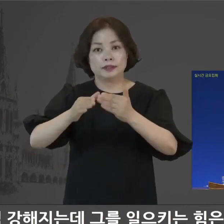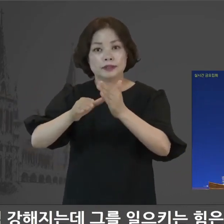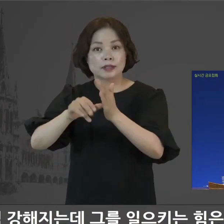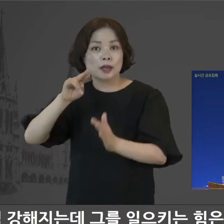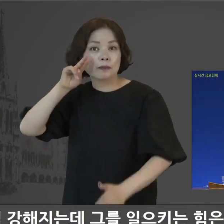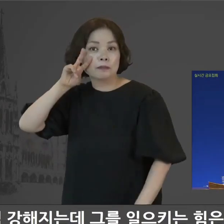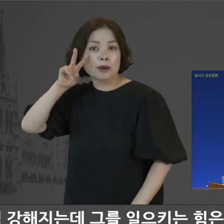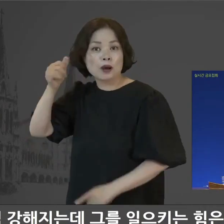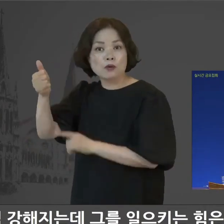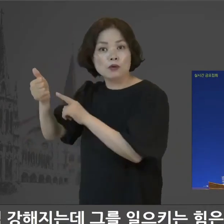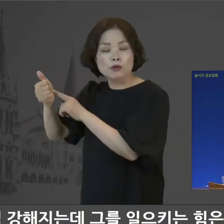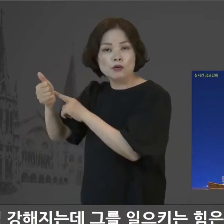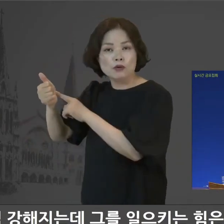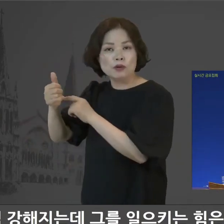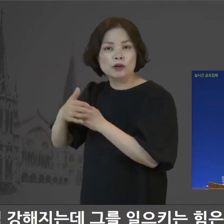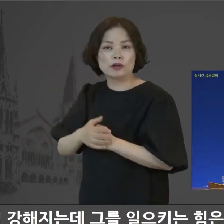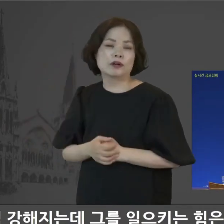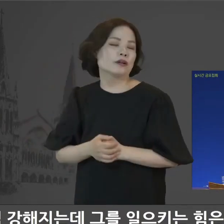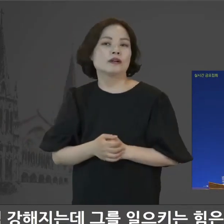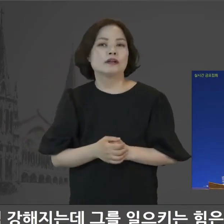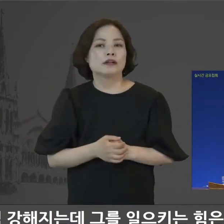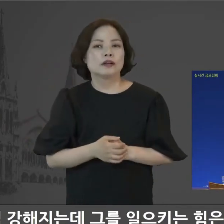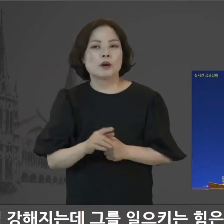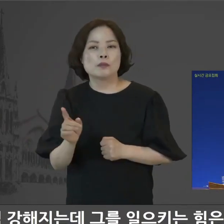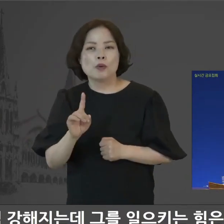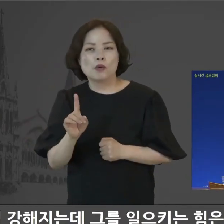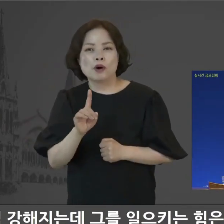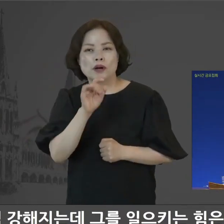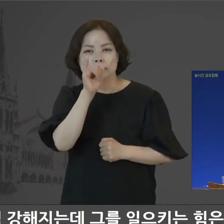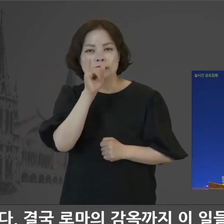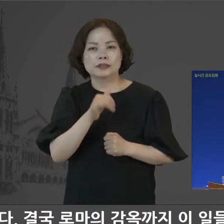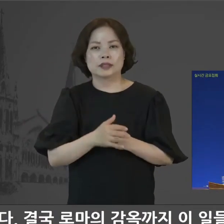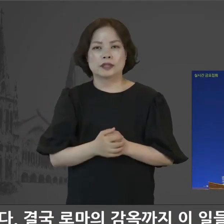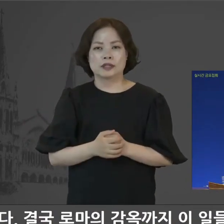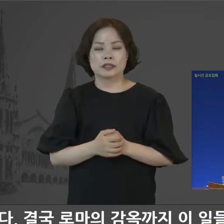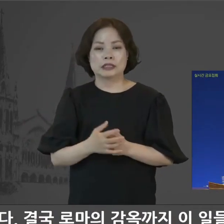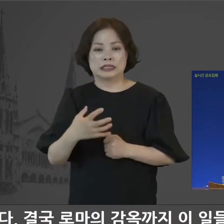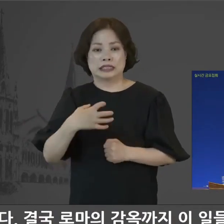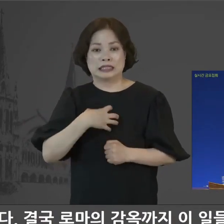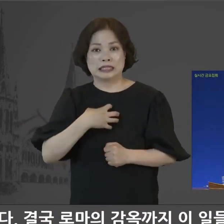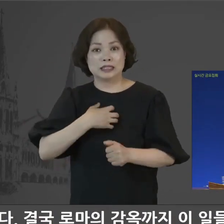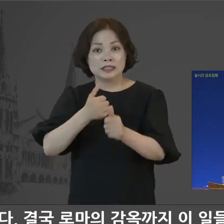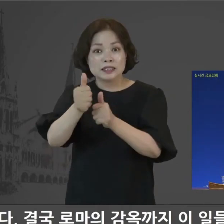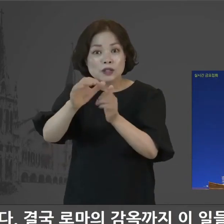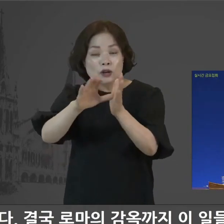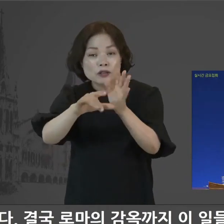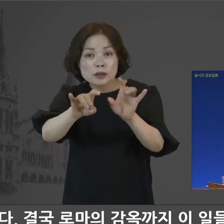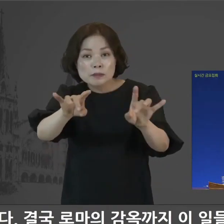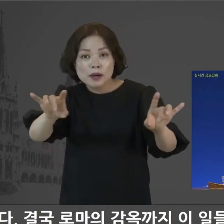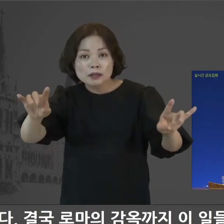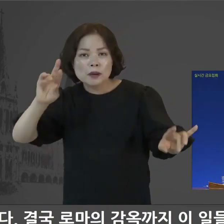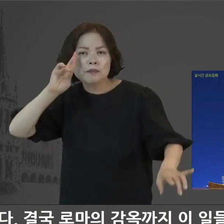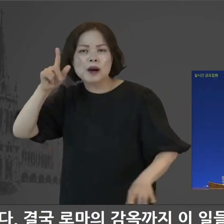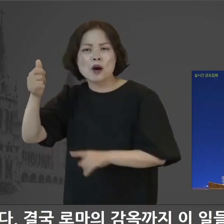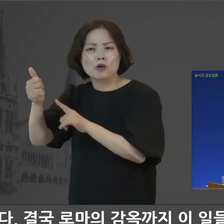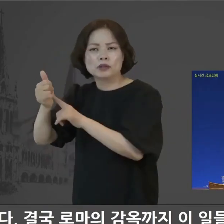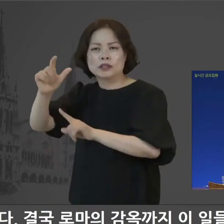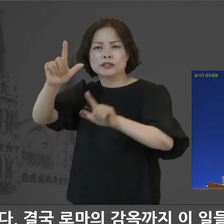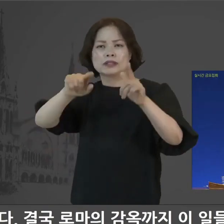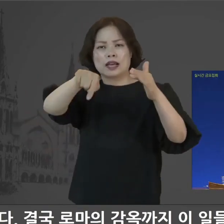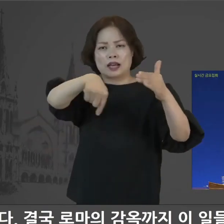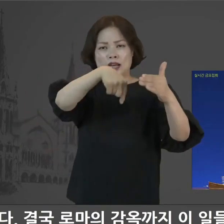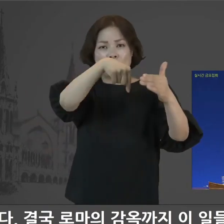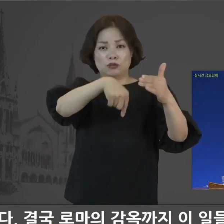바울이 첨가해서 한 일이 있었습니다. 무엇이냐면 이런 위기를 극복할 때마다 바울은 그 상황